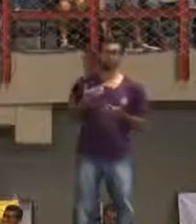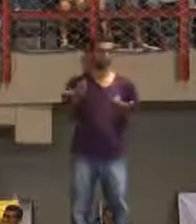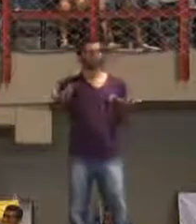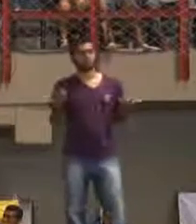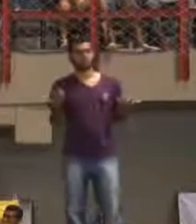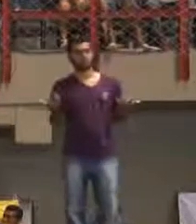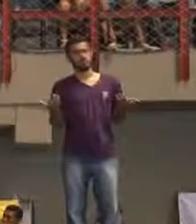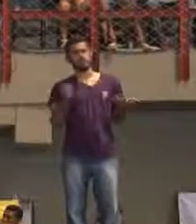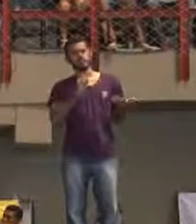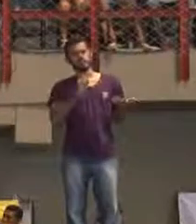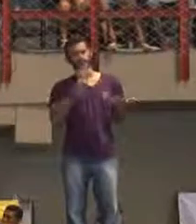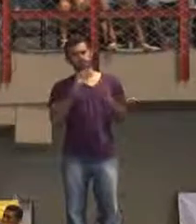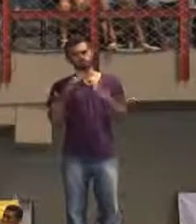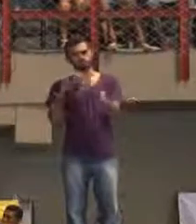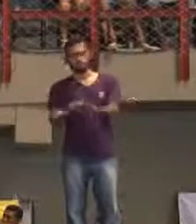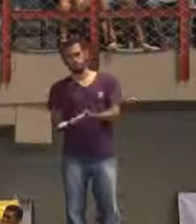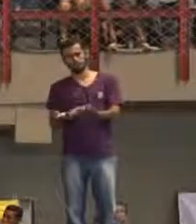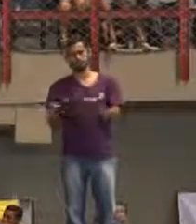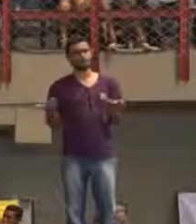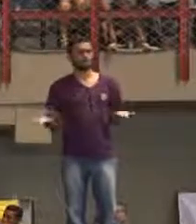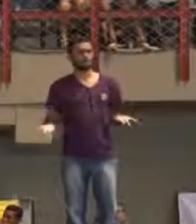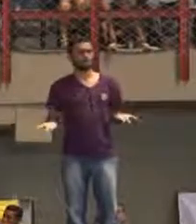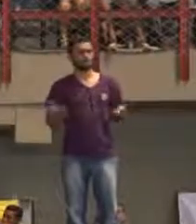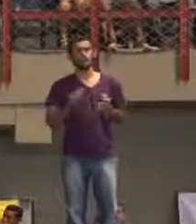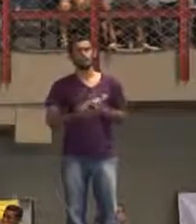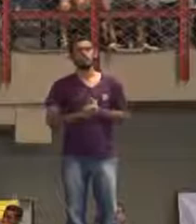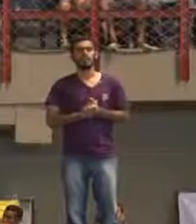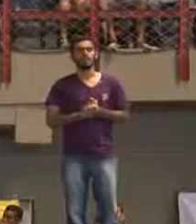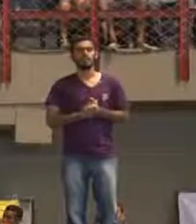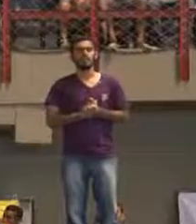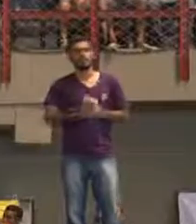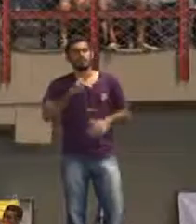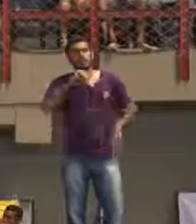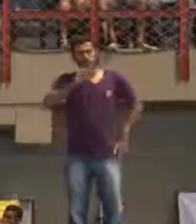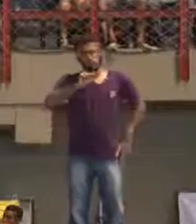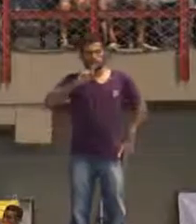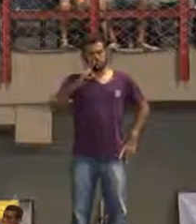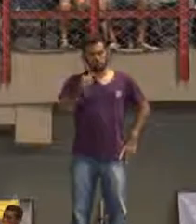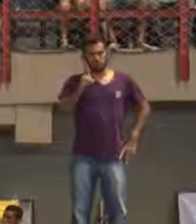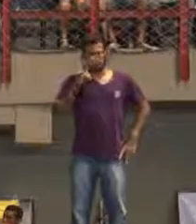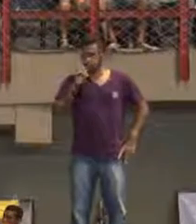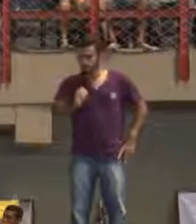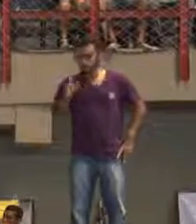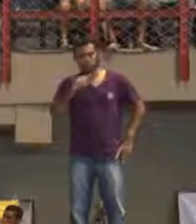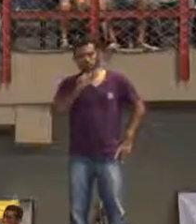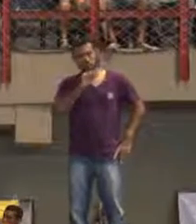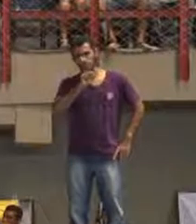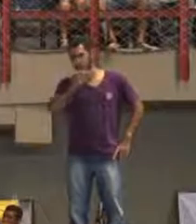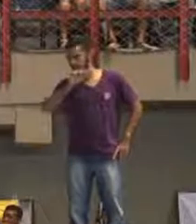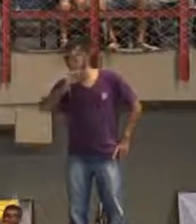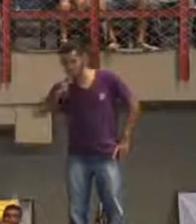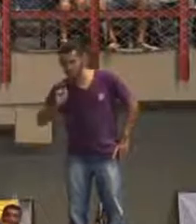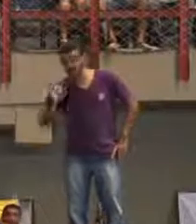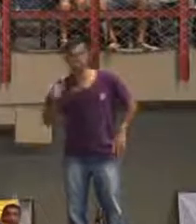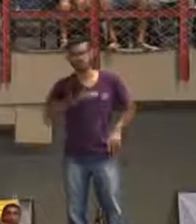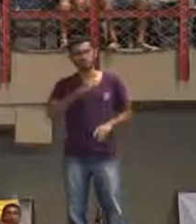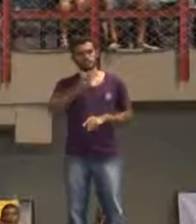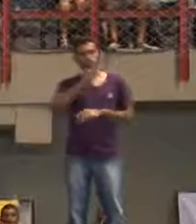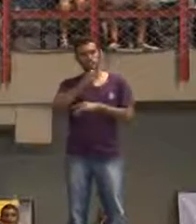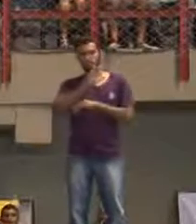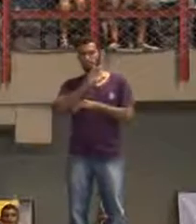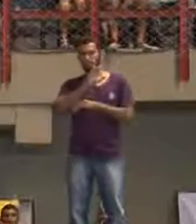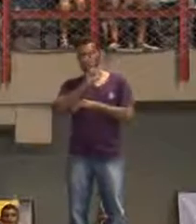escola. Gente, nem o Machado de Assis, nem o Graciliano Ramos, nem o Carlos Drummond